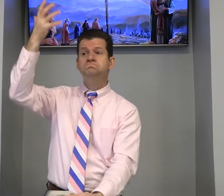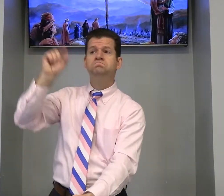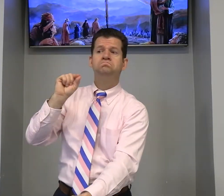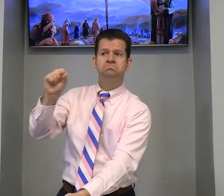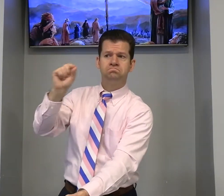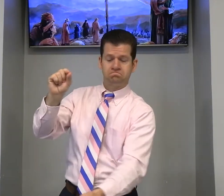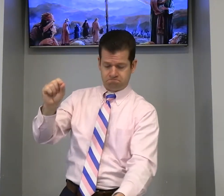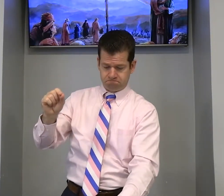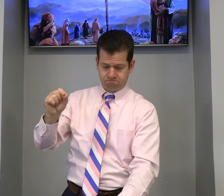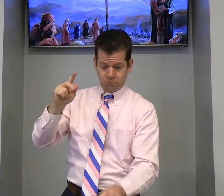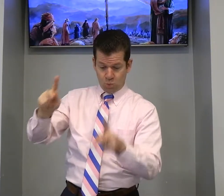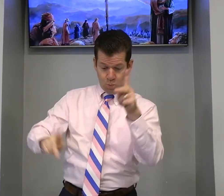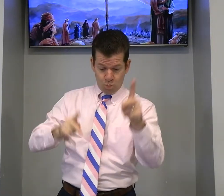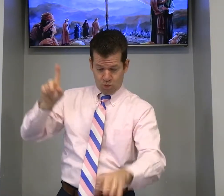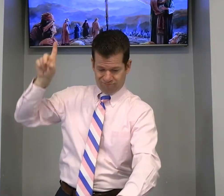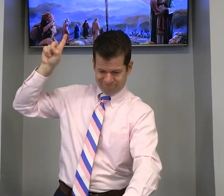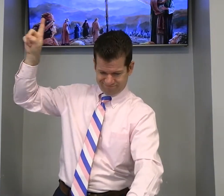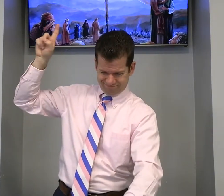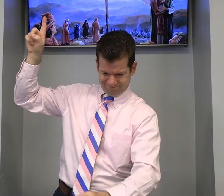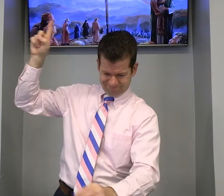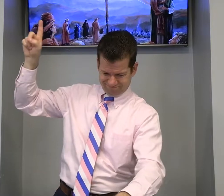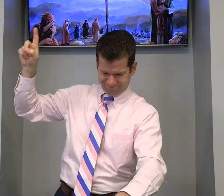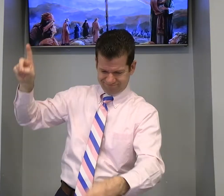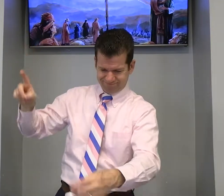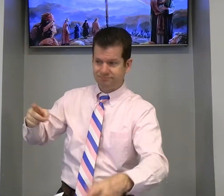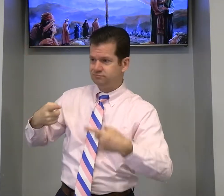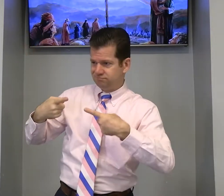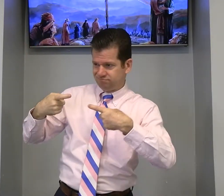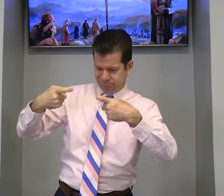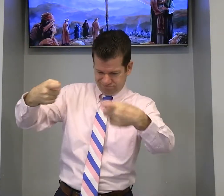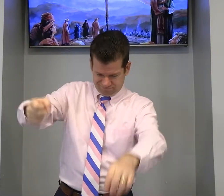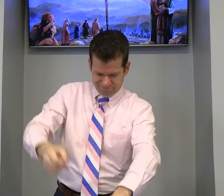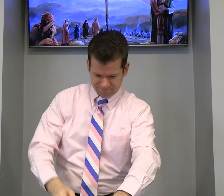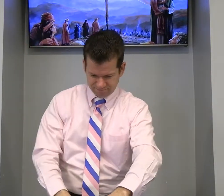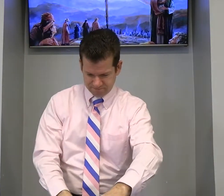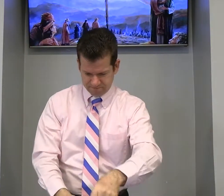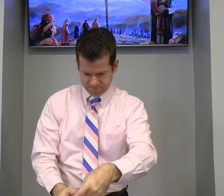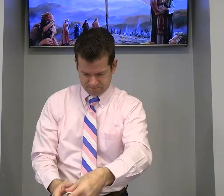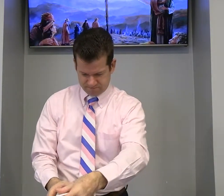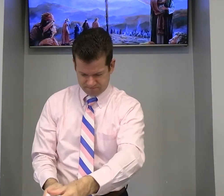O que acontece? O povo de Deus estava em guerra.